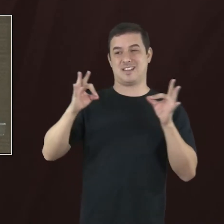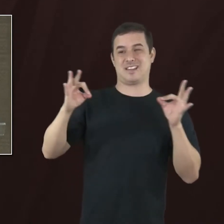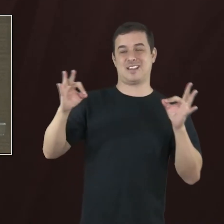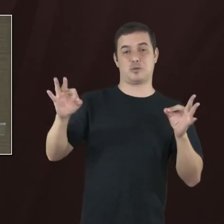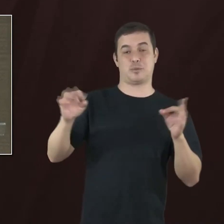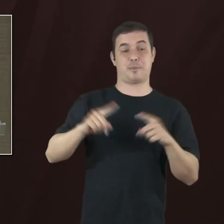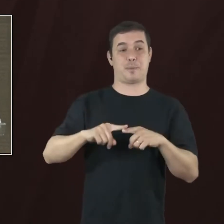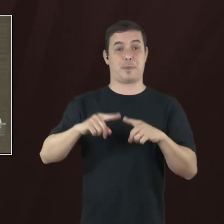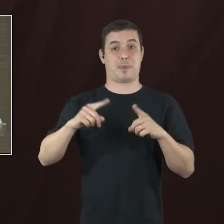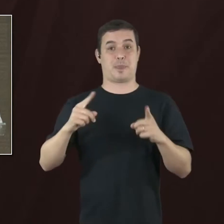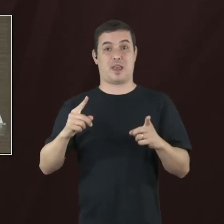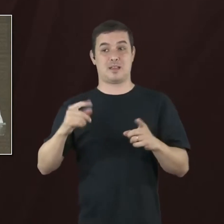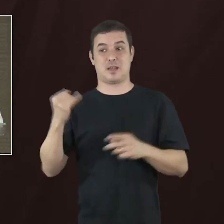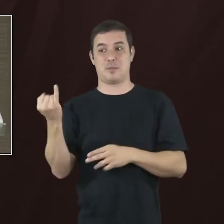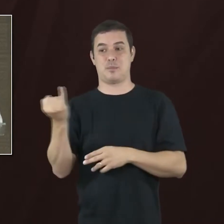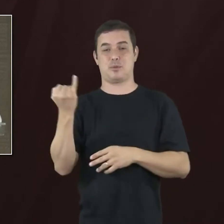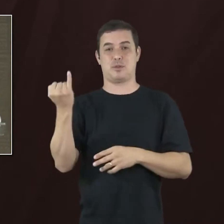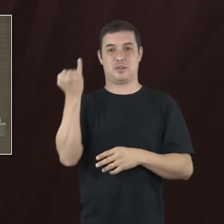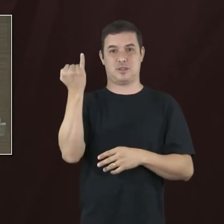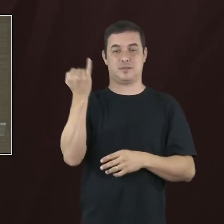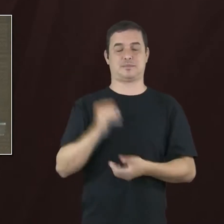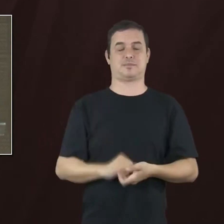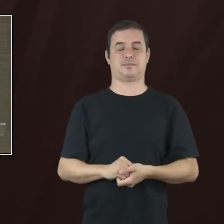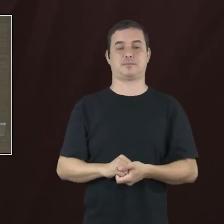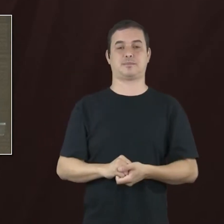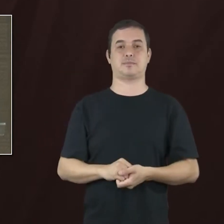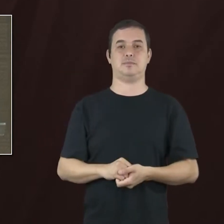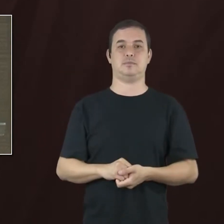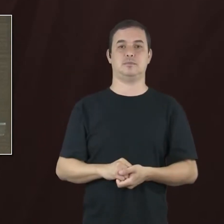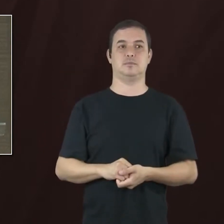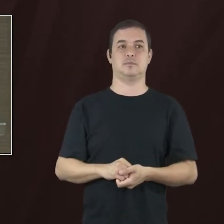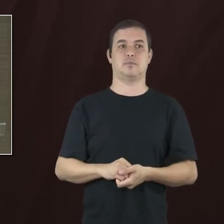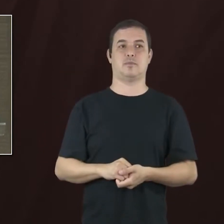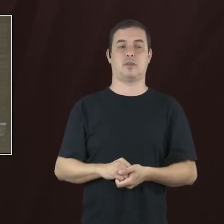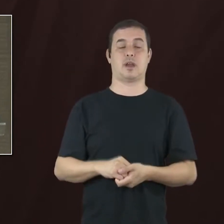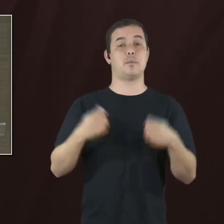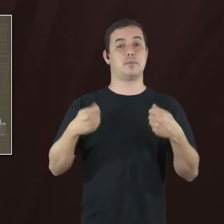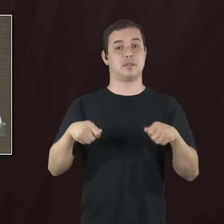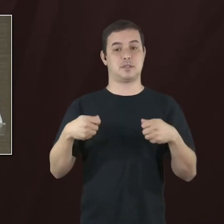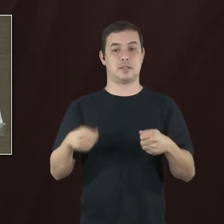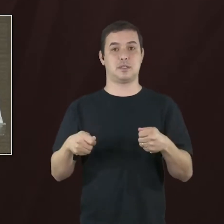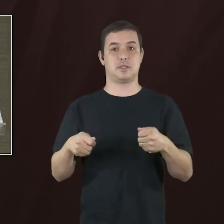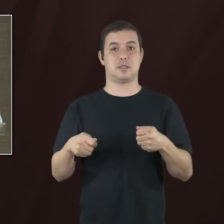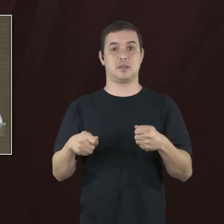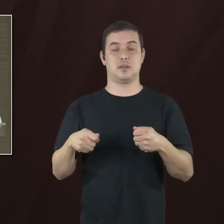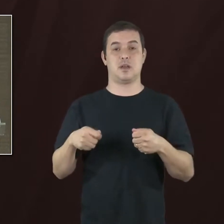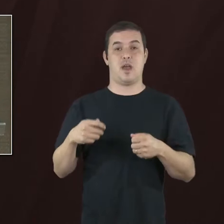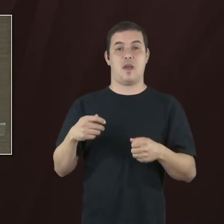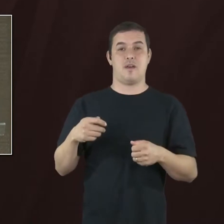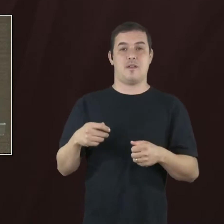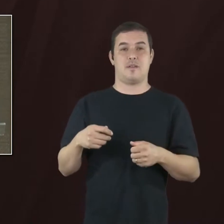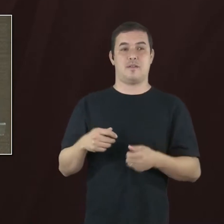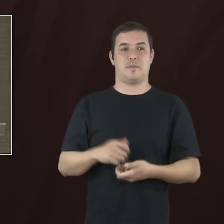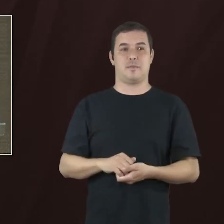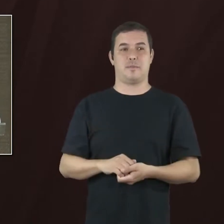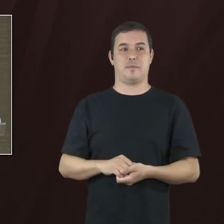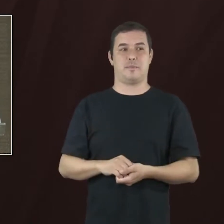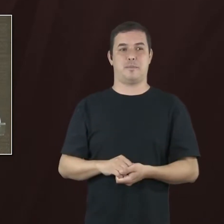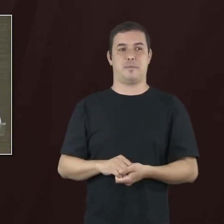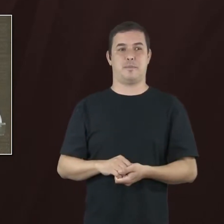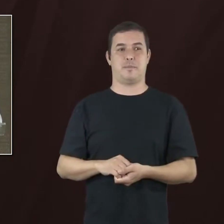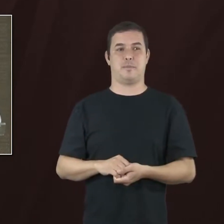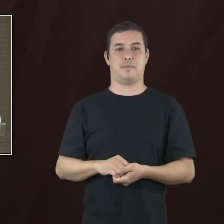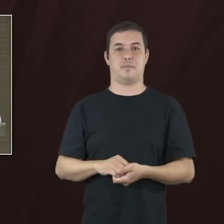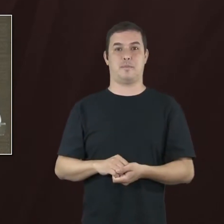a respeito da importância de se manter saudável. E